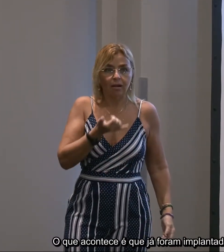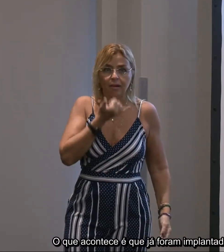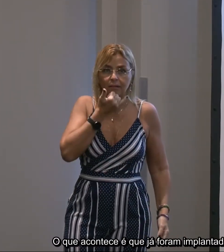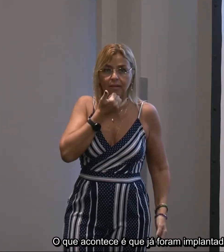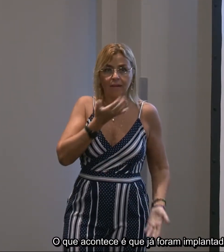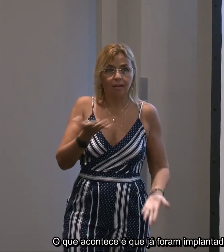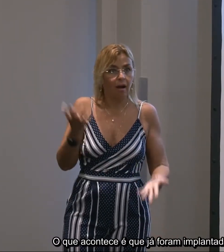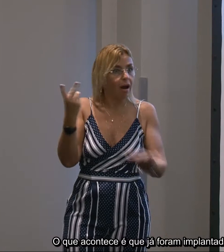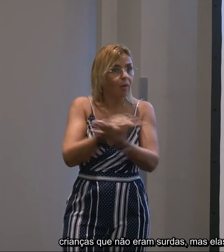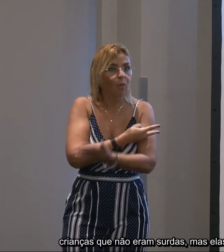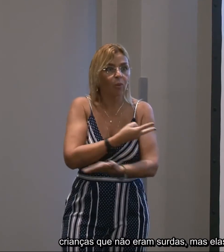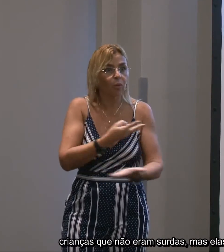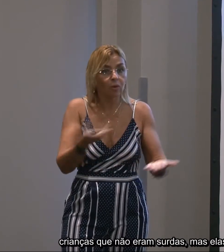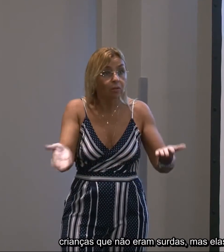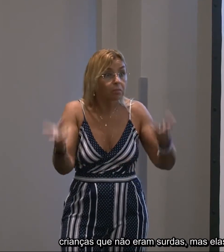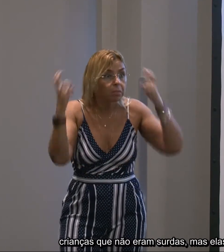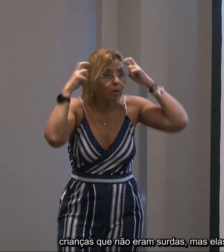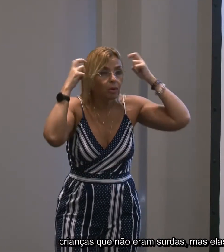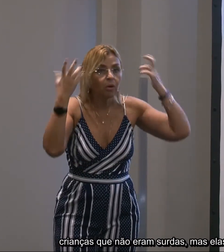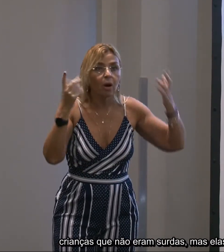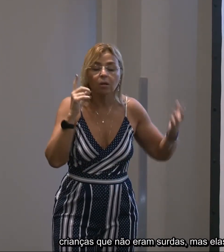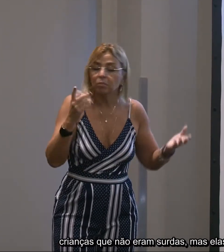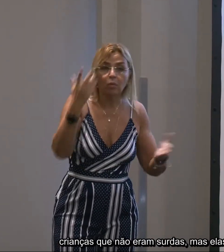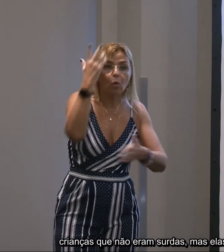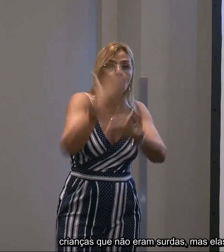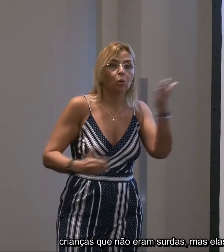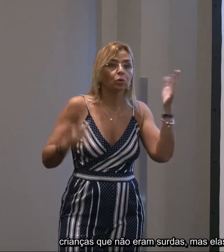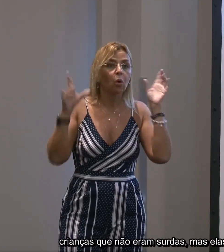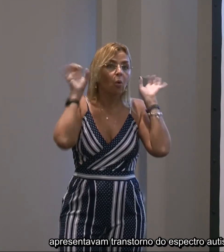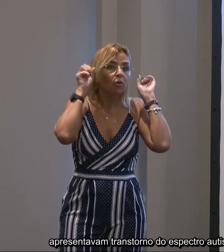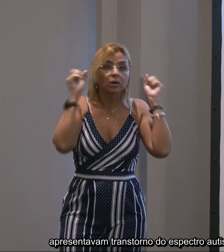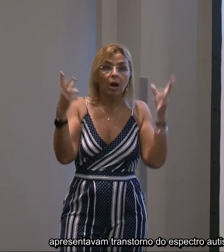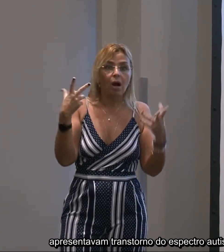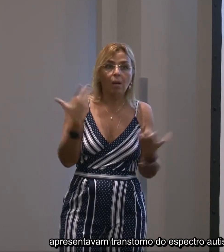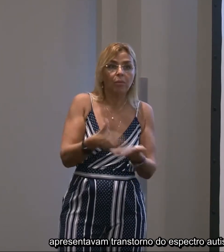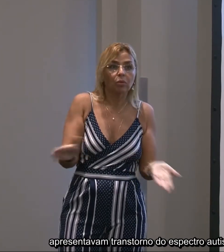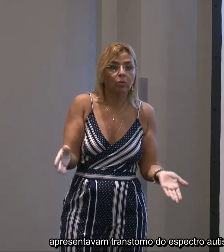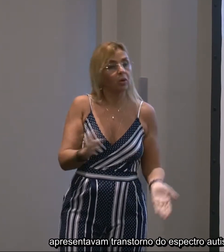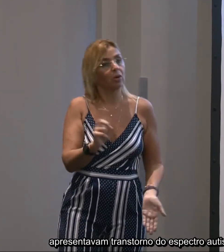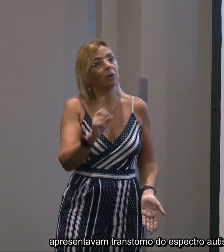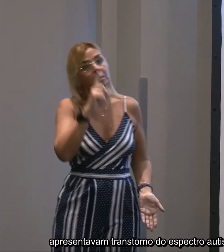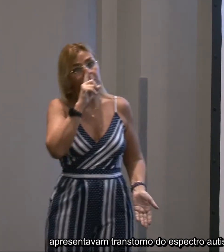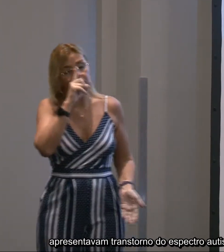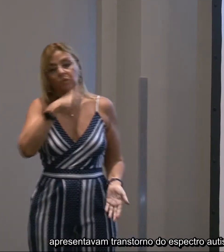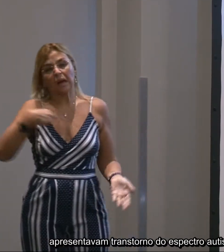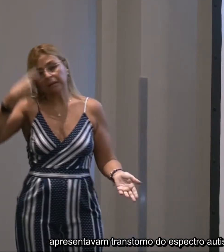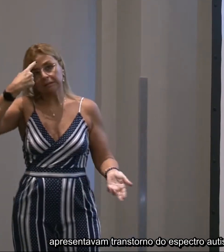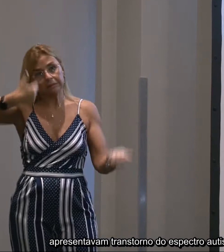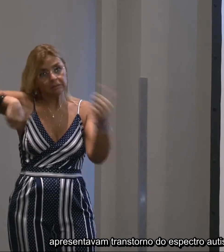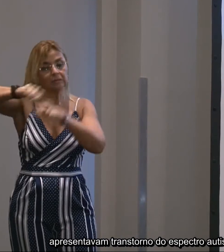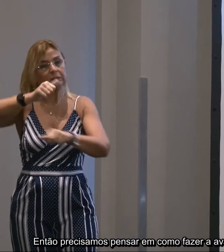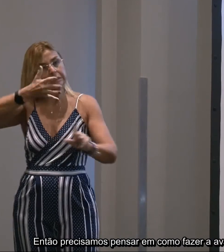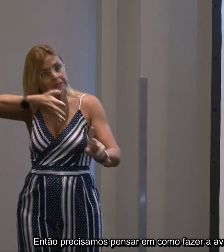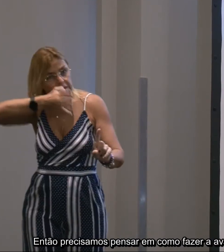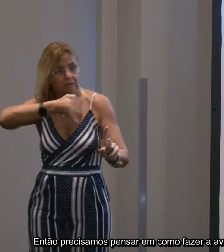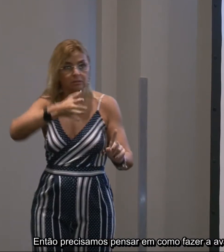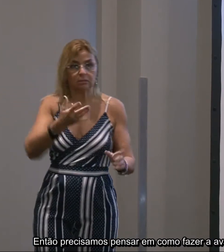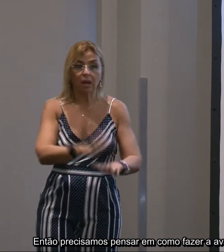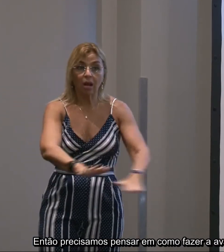foram implantadas crianças que elas não eram surdas, mas elas apresentavam transtornos do espectro autista. Então a gente precisa também